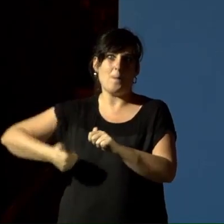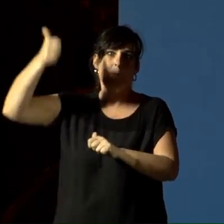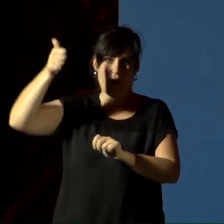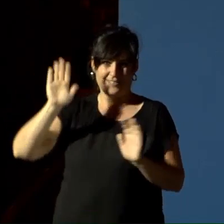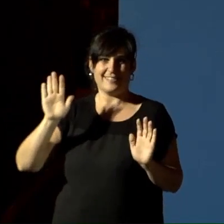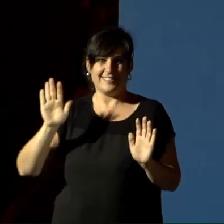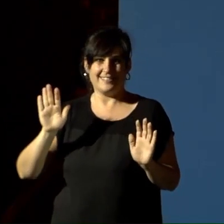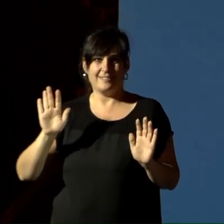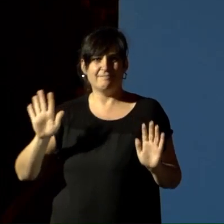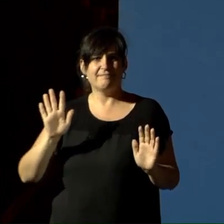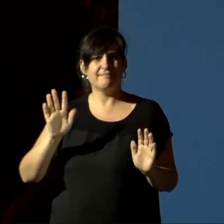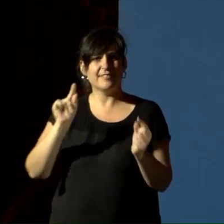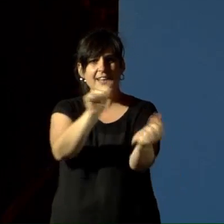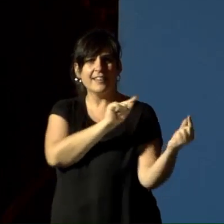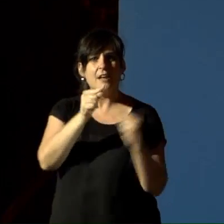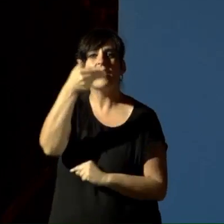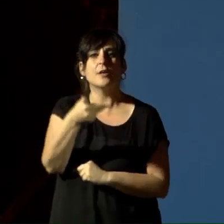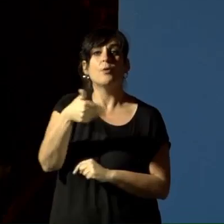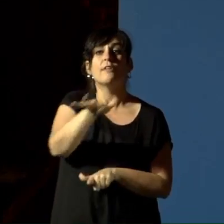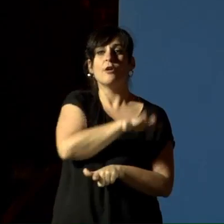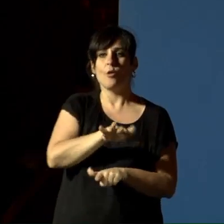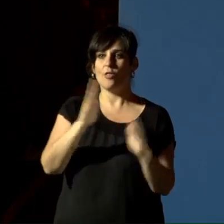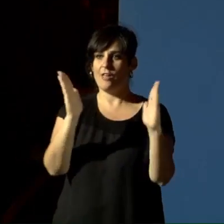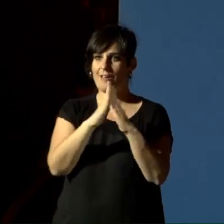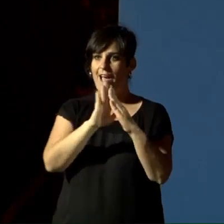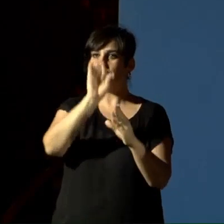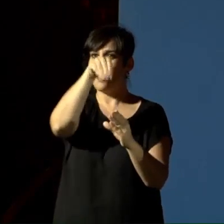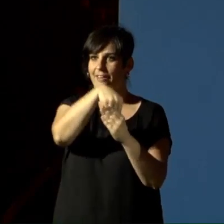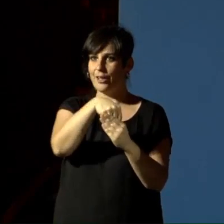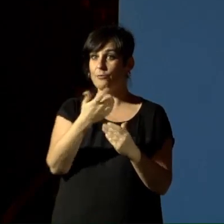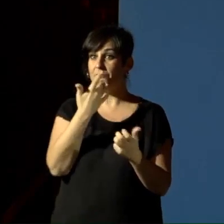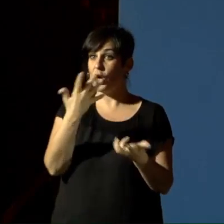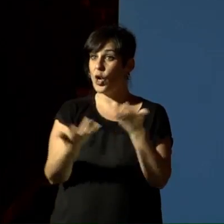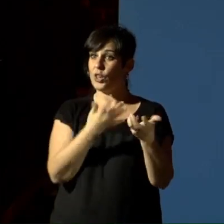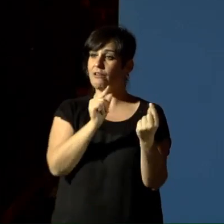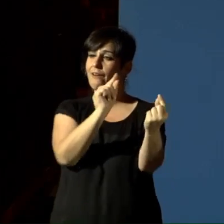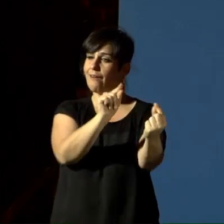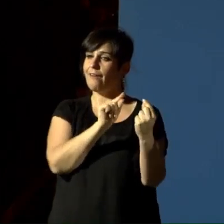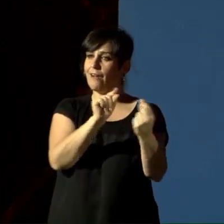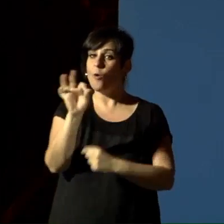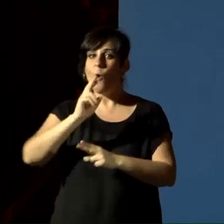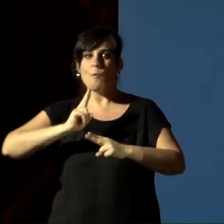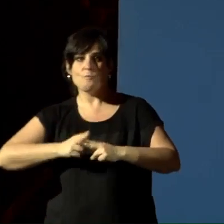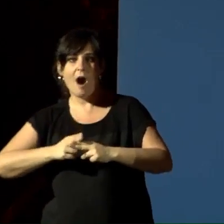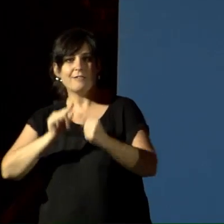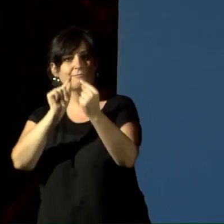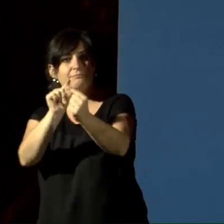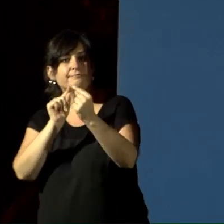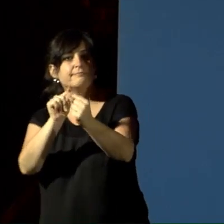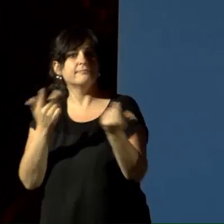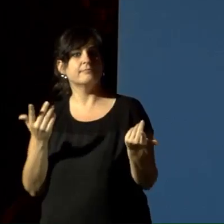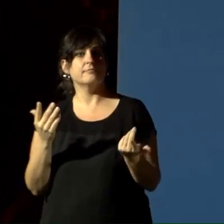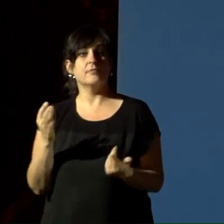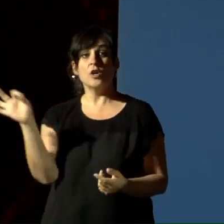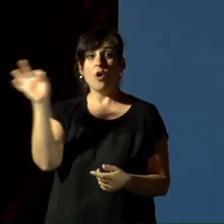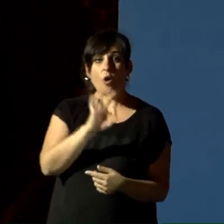tertulias importantes están nas cociñas das casas. As tertulias importantes están nos bares. As tertulias